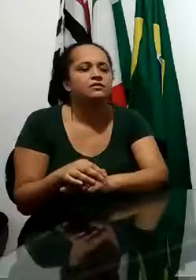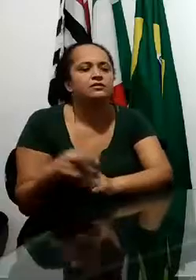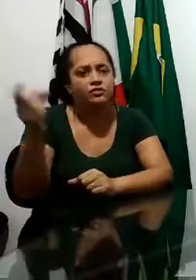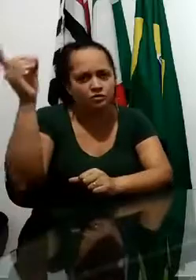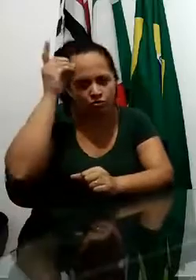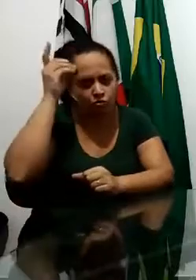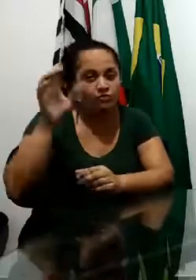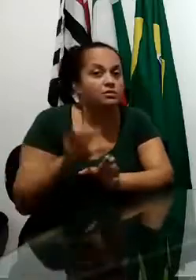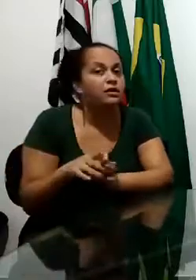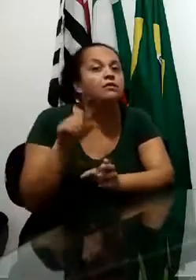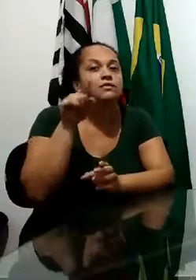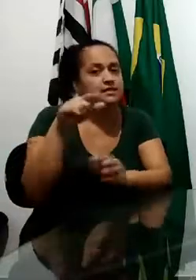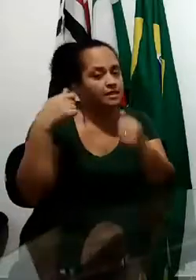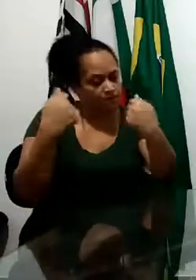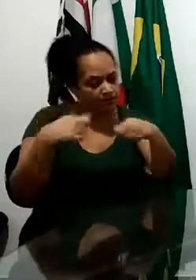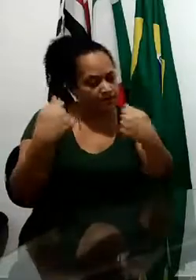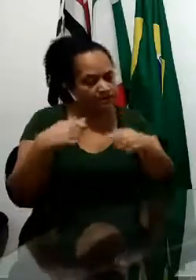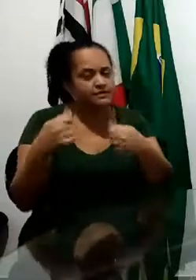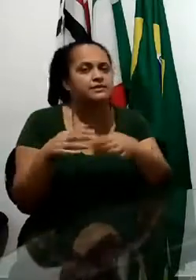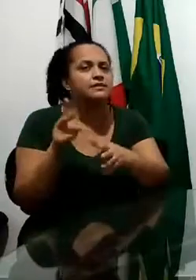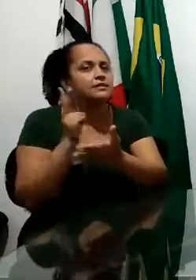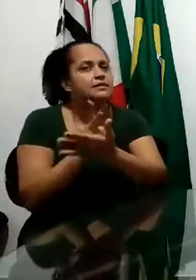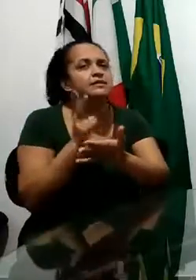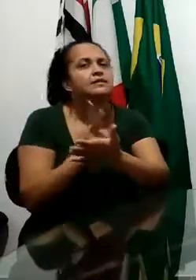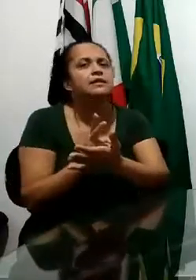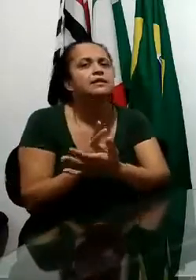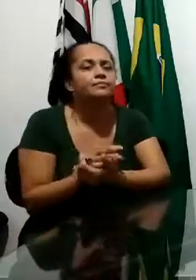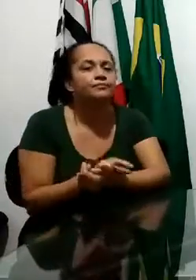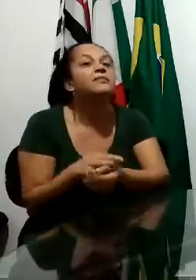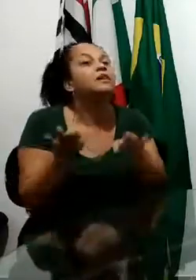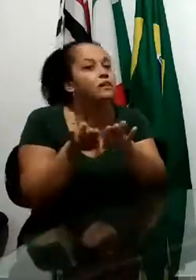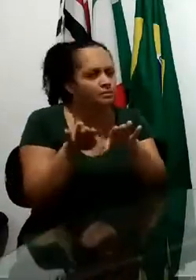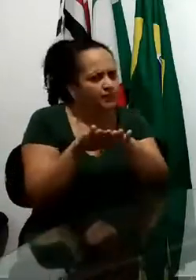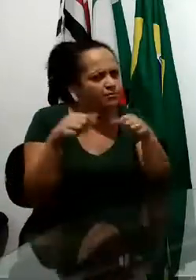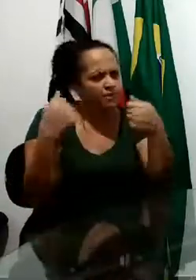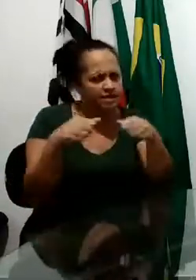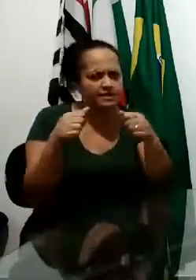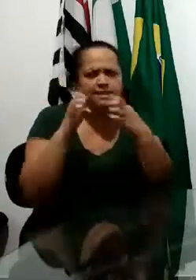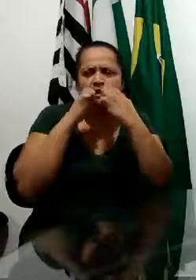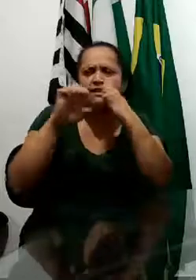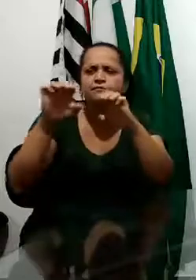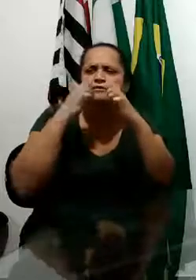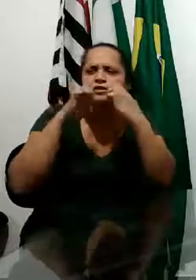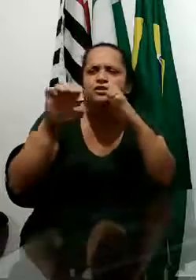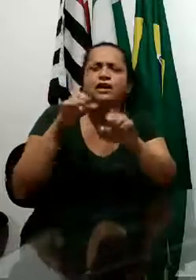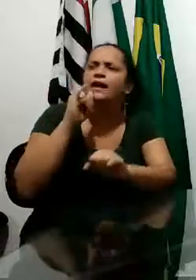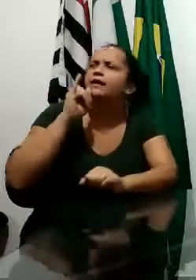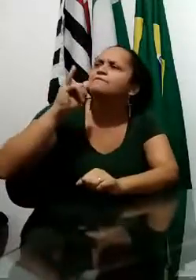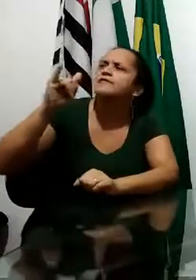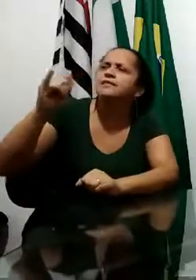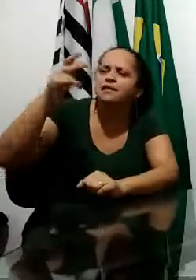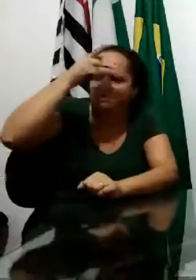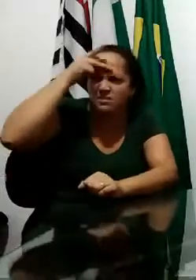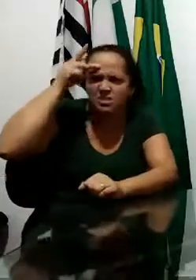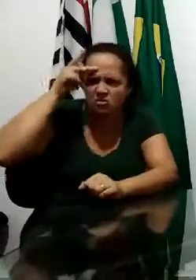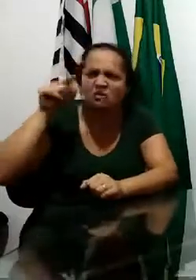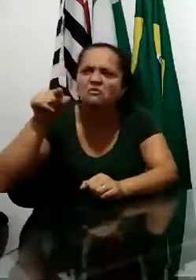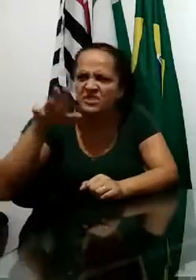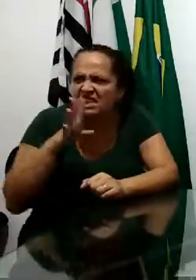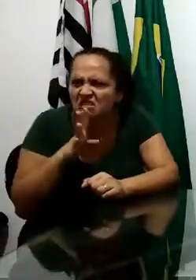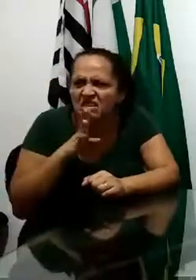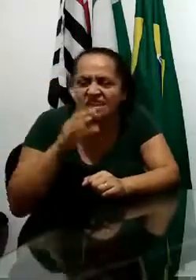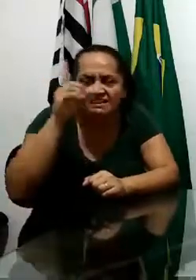Intercessão, estar na brecha e também anunciar o Evangelho para todas as pessoas, em tempo e fora